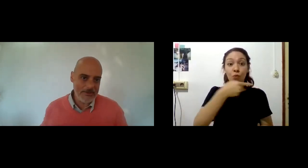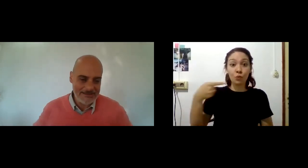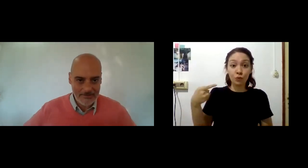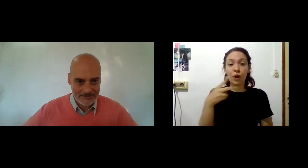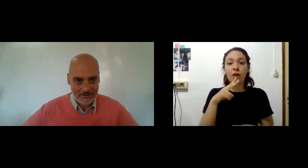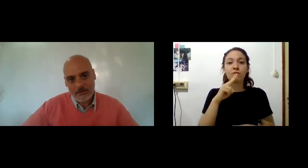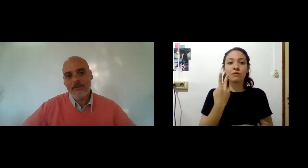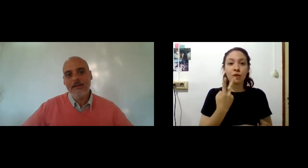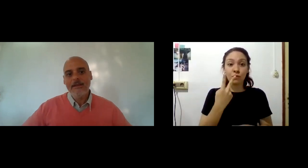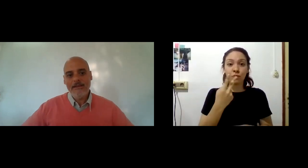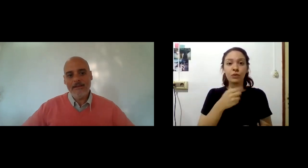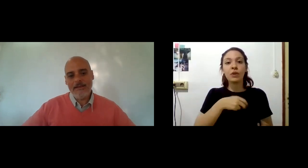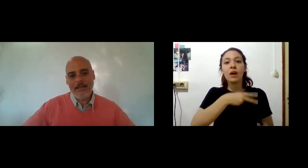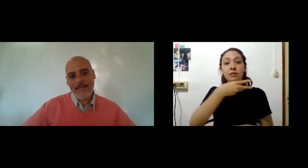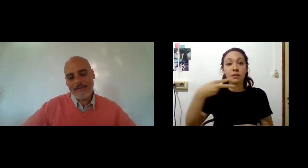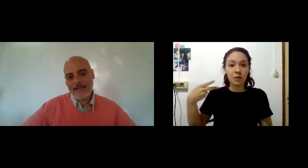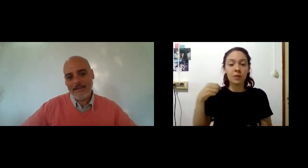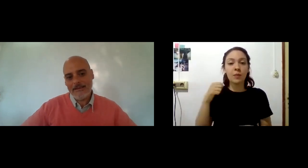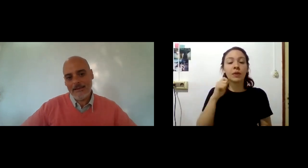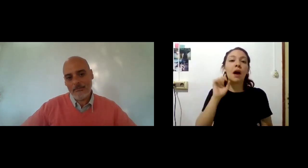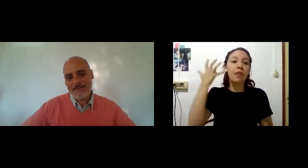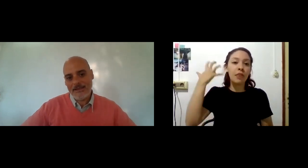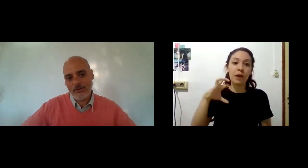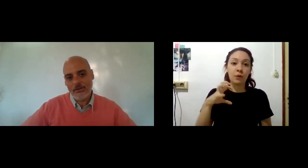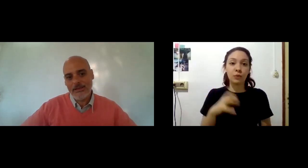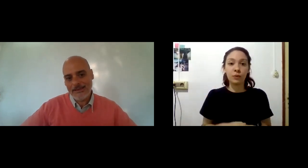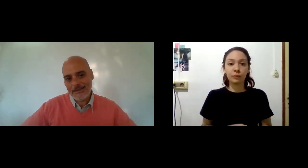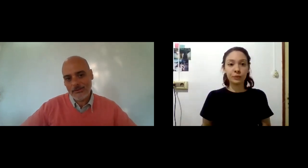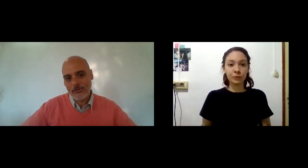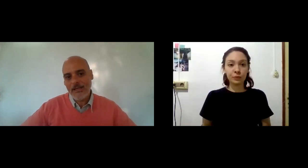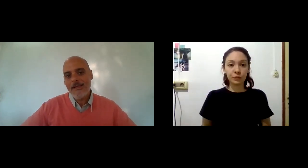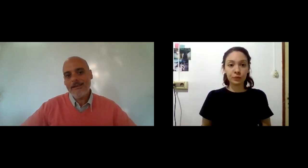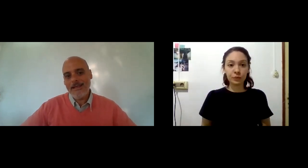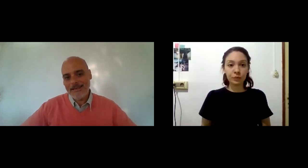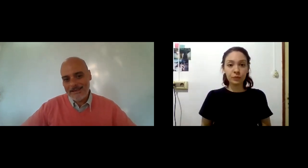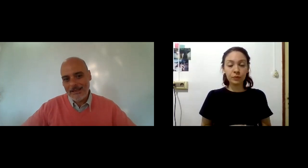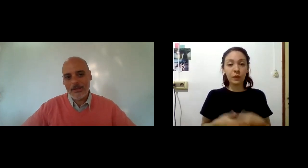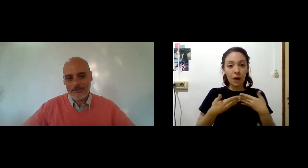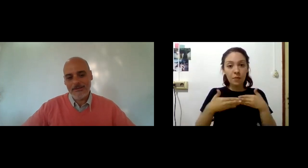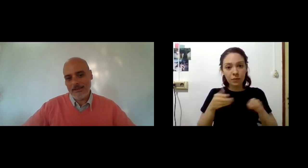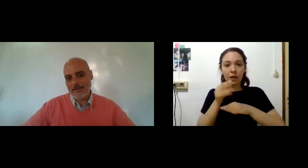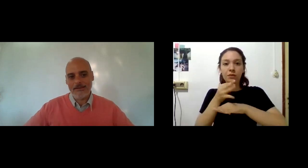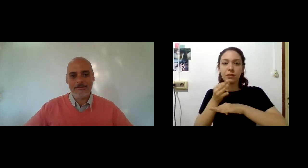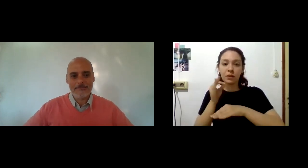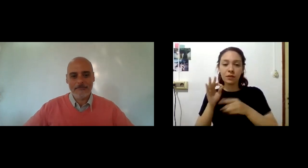agosto, cuando empiece el semestre, ¿no? Y ahí estarían empezando la tecnicatura, que ahí tendrían,